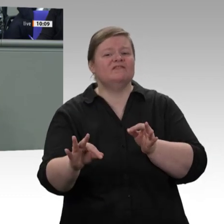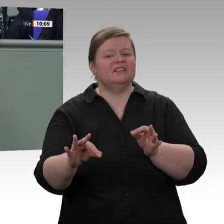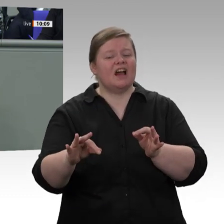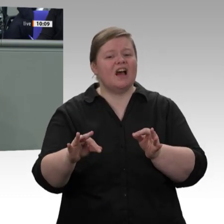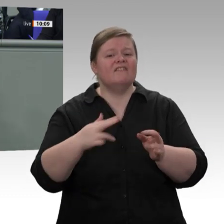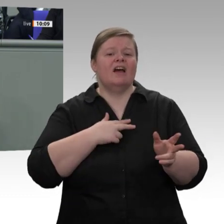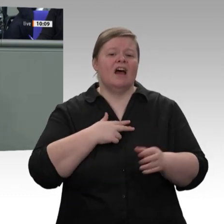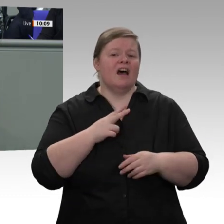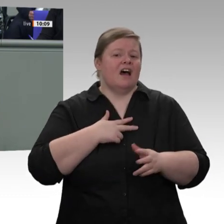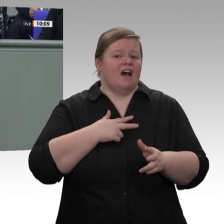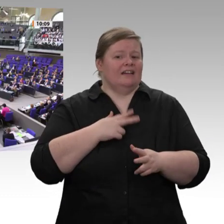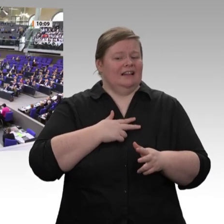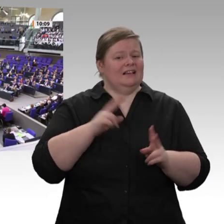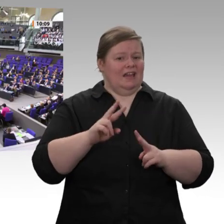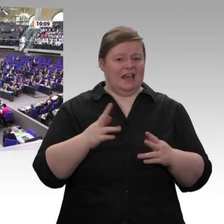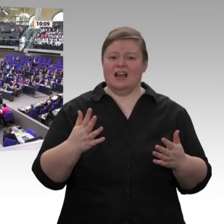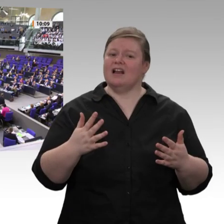Extremismus.